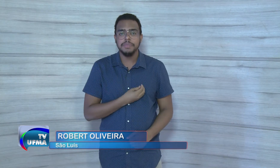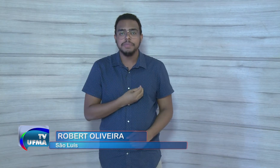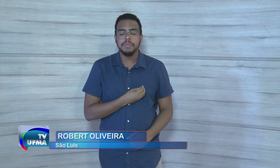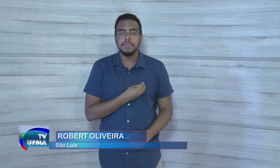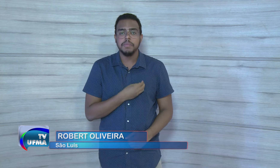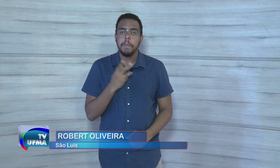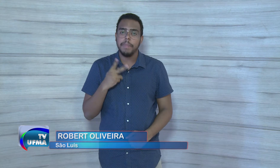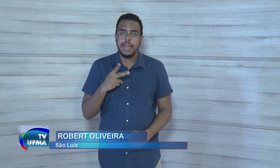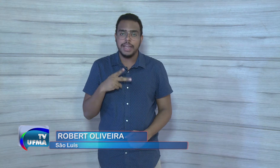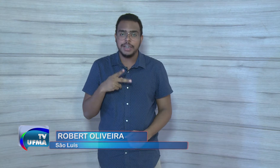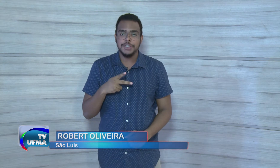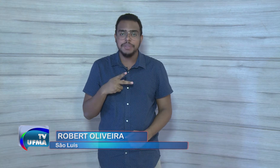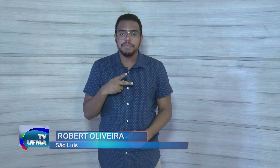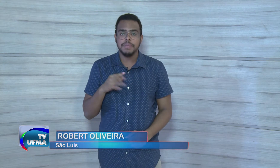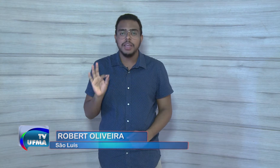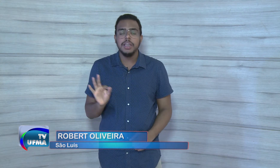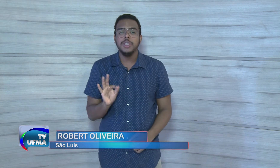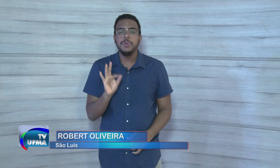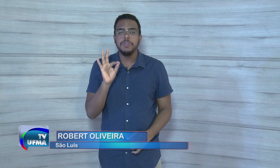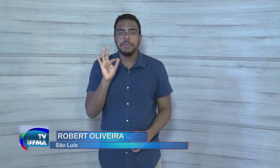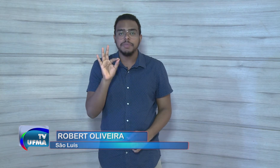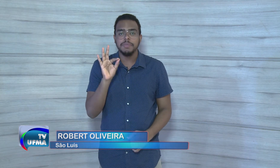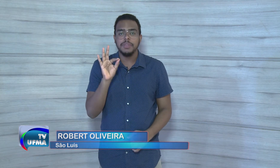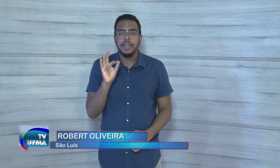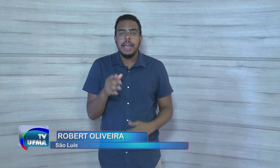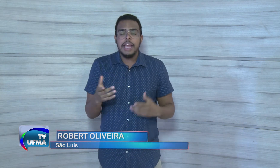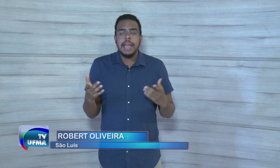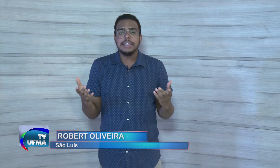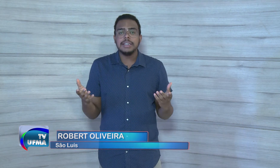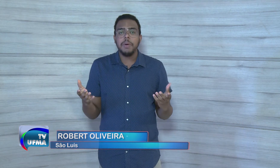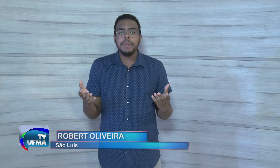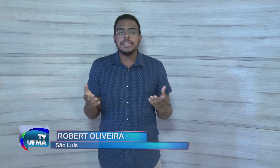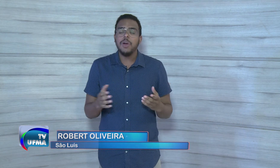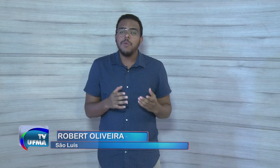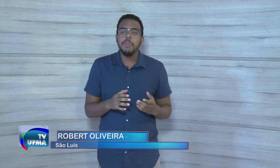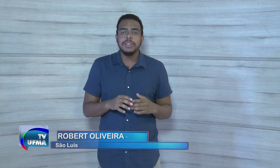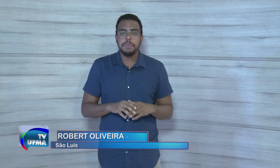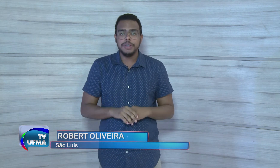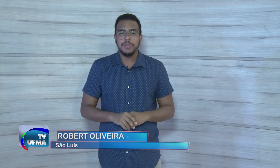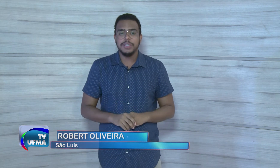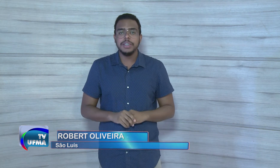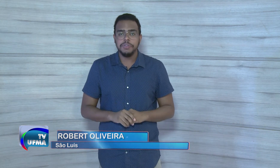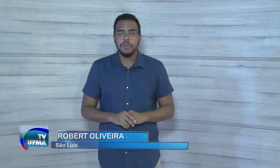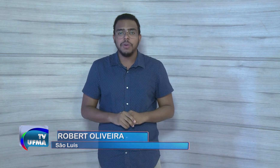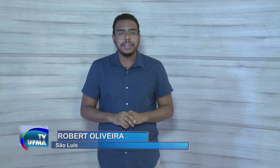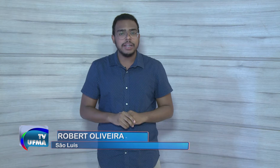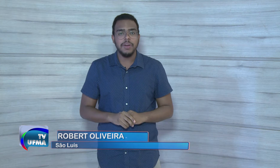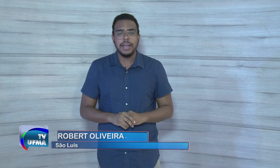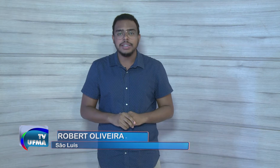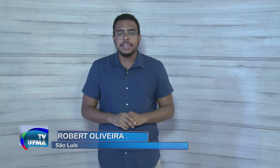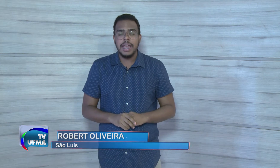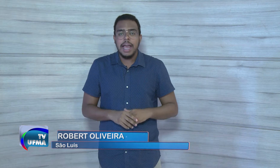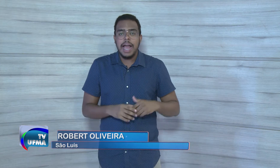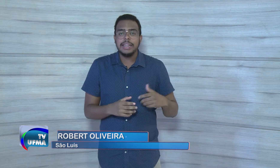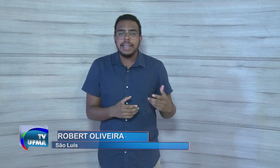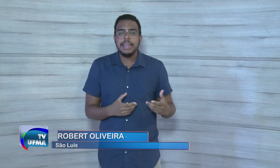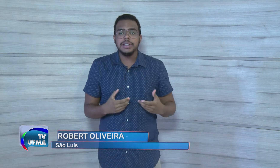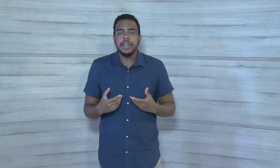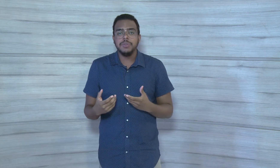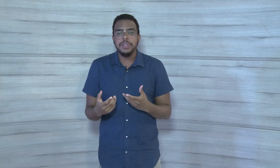praia grande e última essas são apenas algumas expressões que foram catalogadas a idéia de reunir os